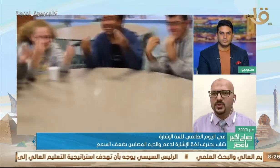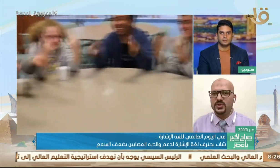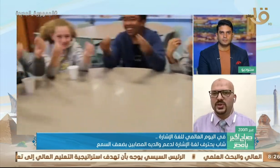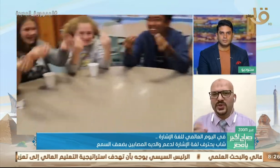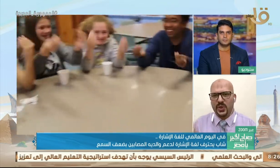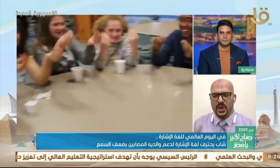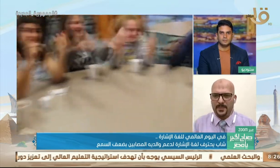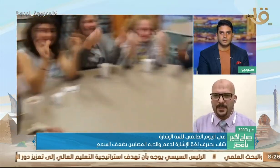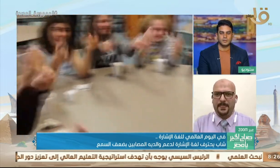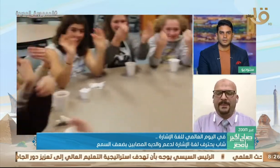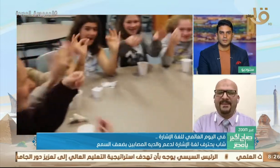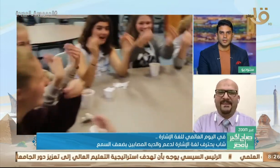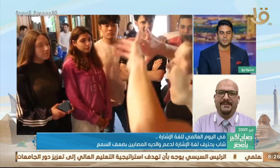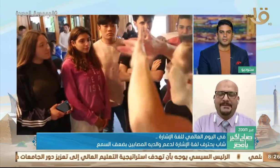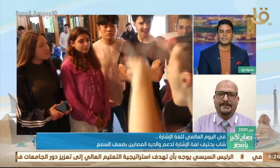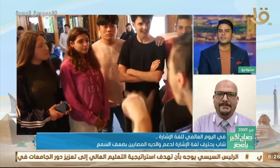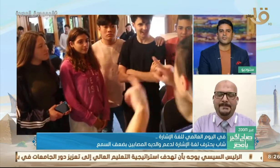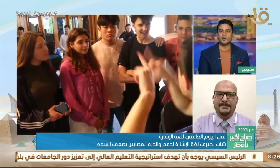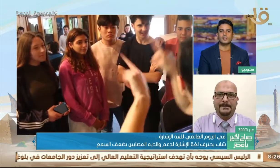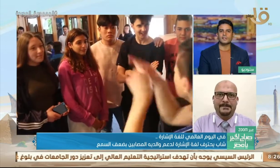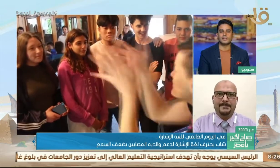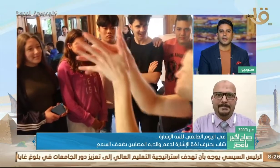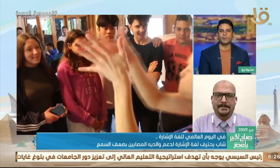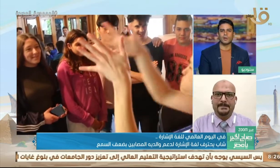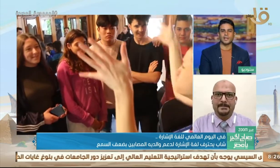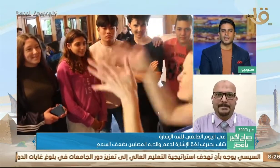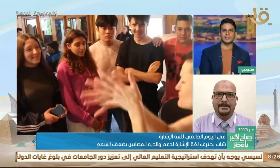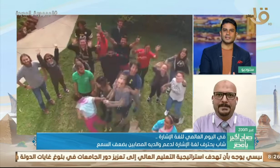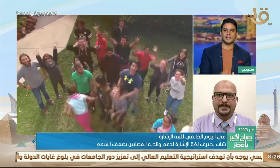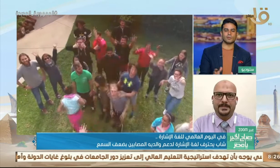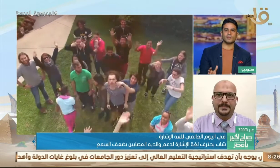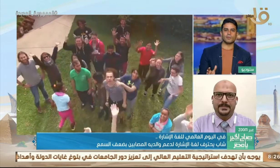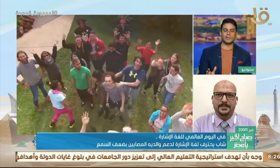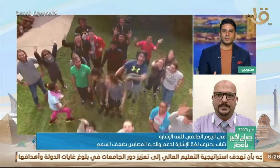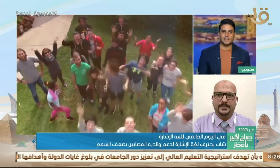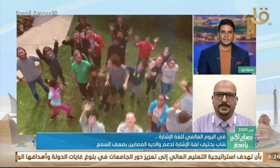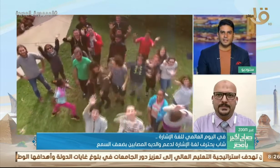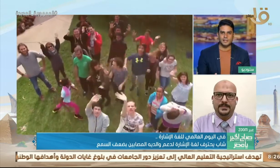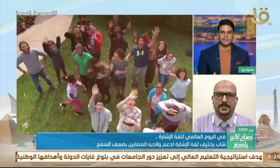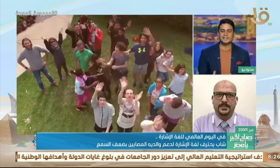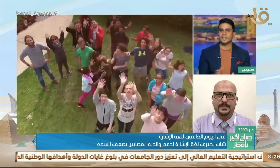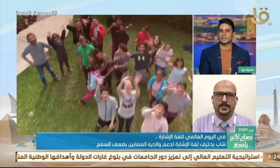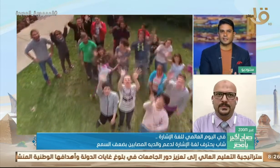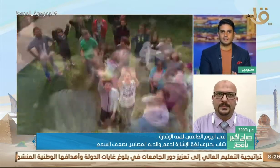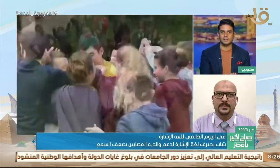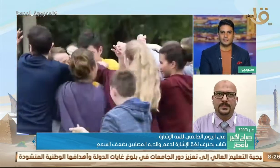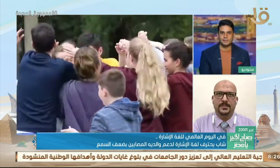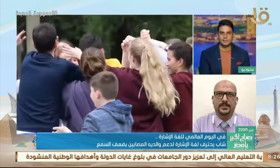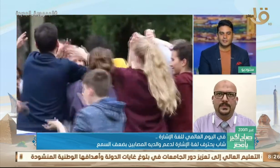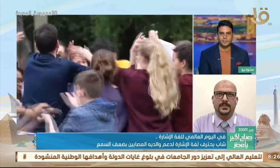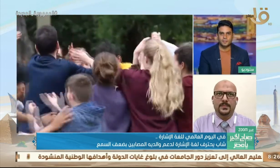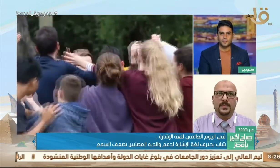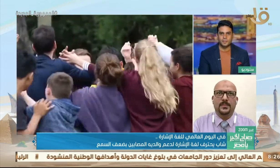اللي هي تخص القضاء. طيب امتى انت فكرت تتحول من انك تساعد والدك والدتك بس الى انك تساعد